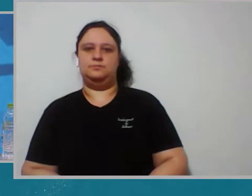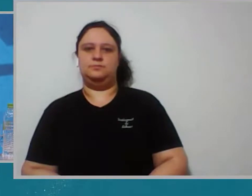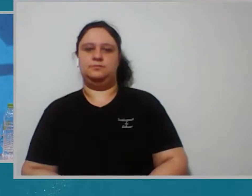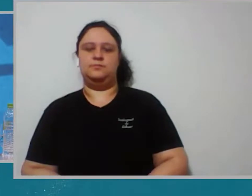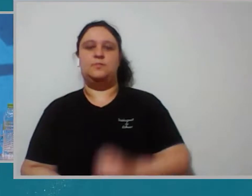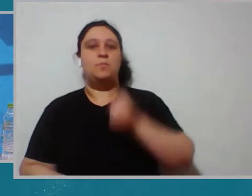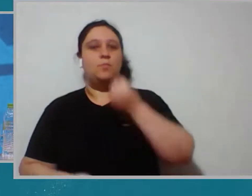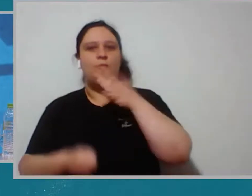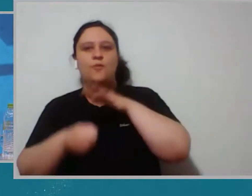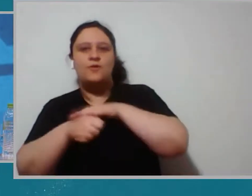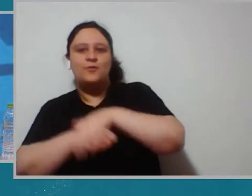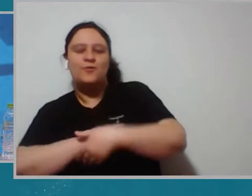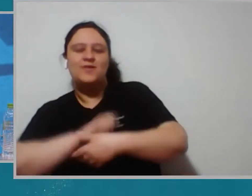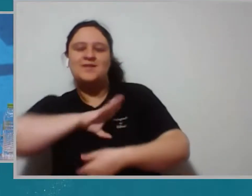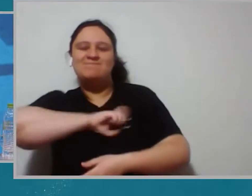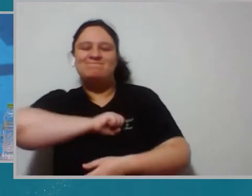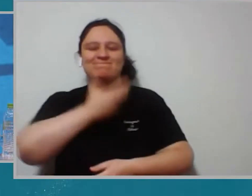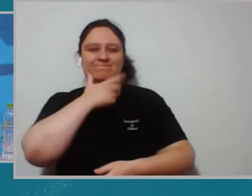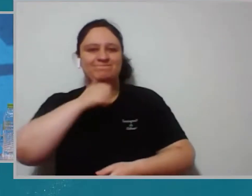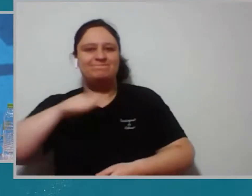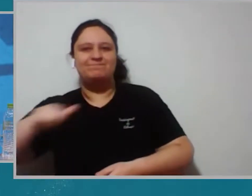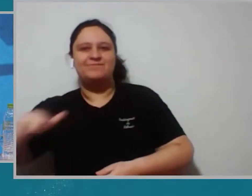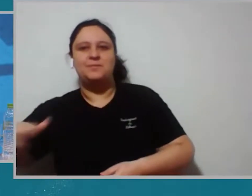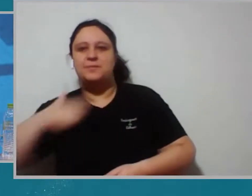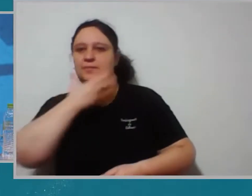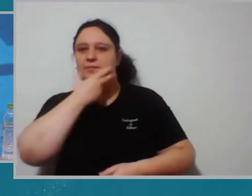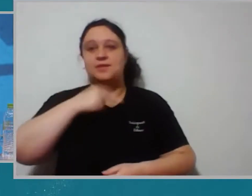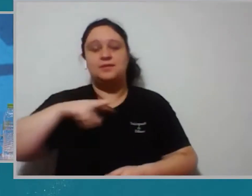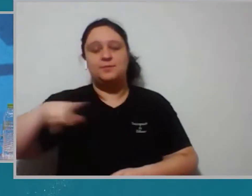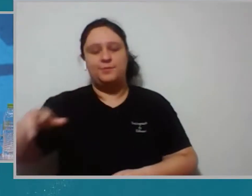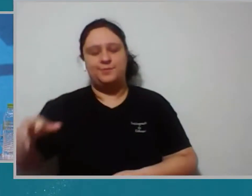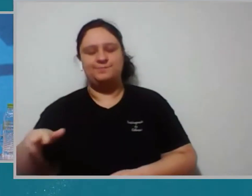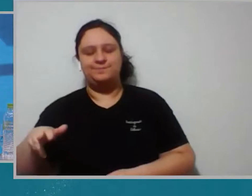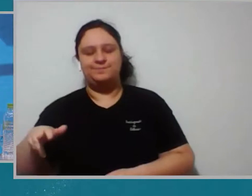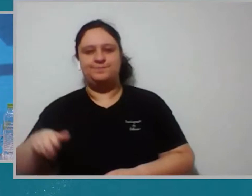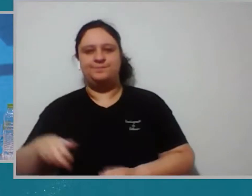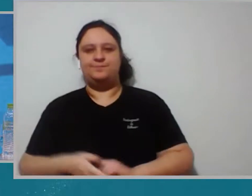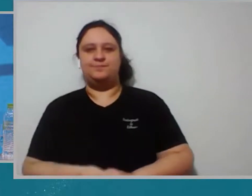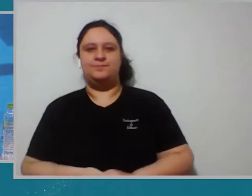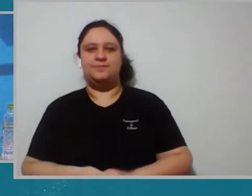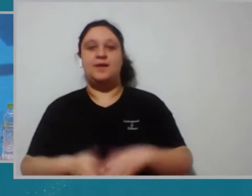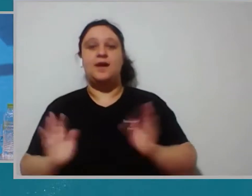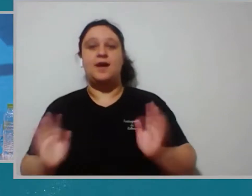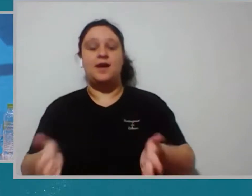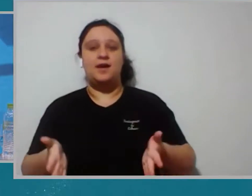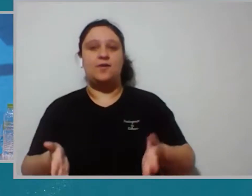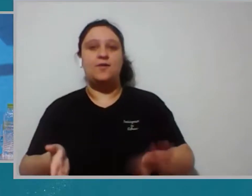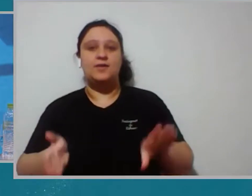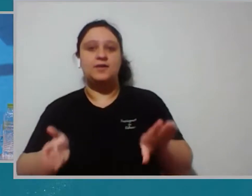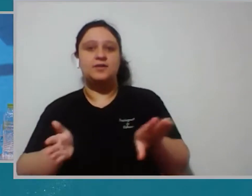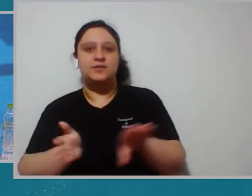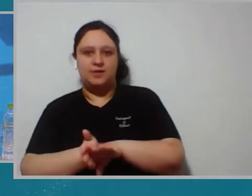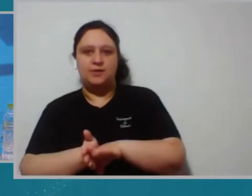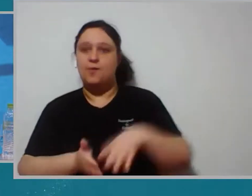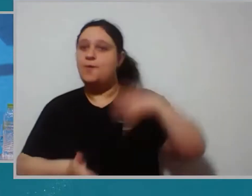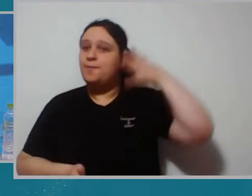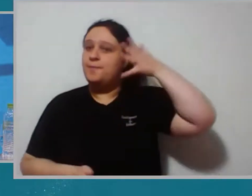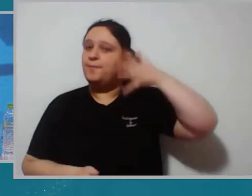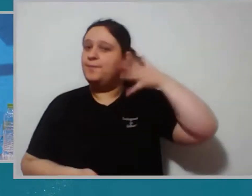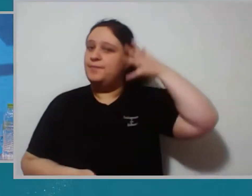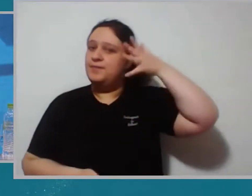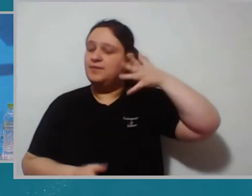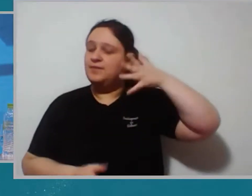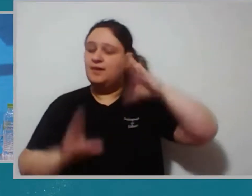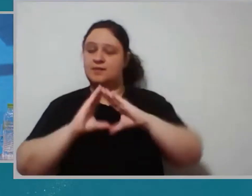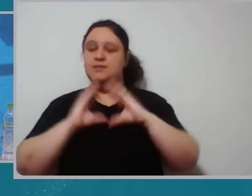amados irmãos, minhas amadas irmãs, chegamos a mais uma mensagem da Conferência de